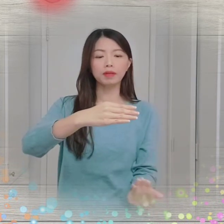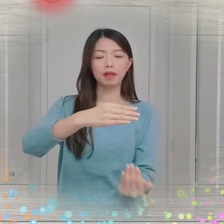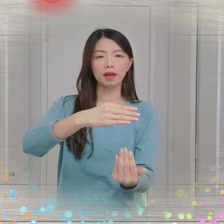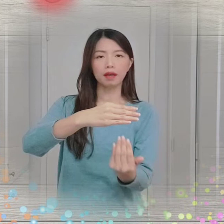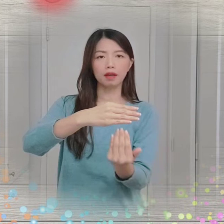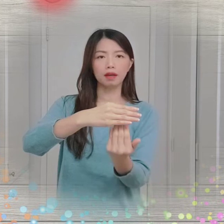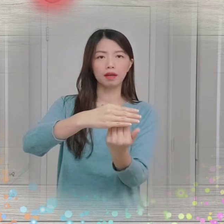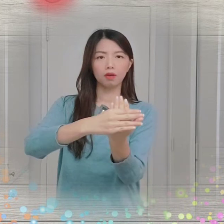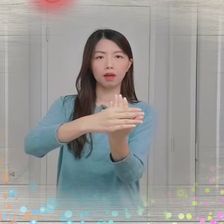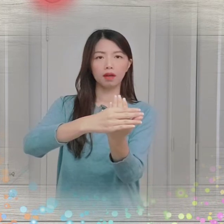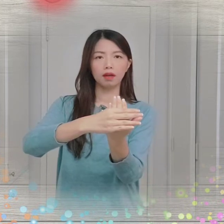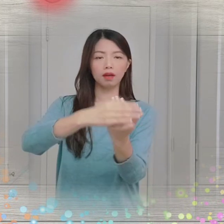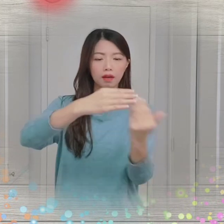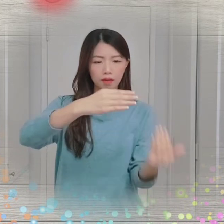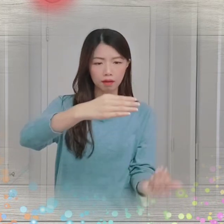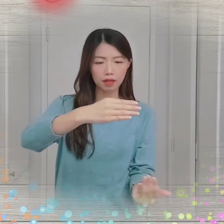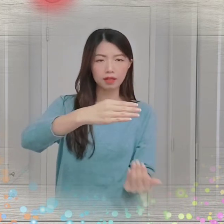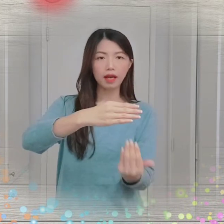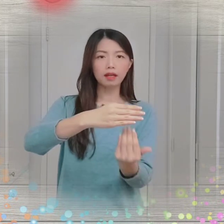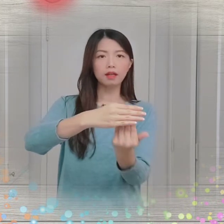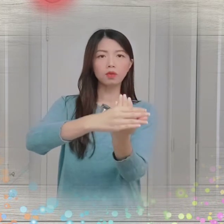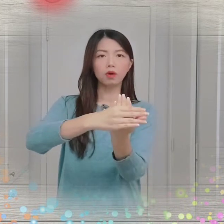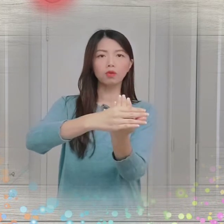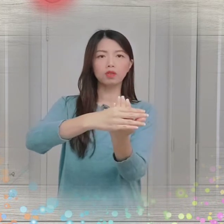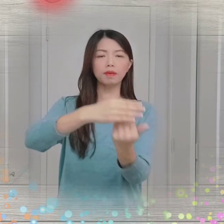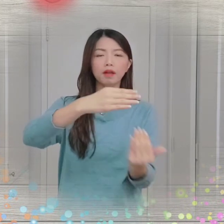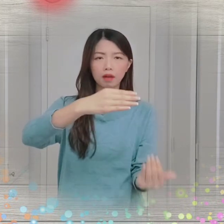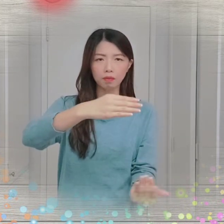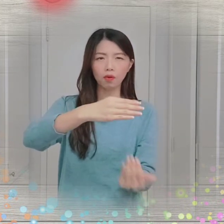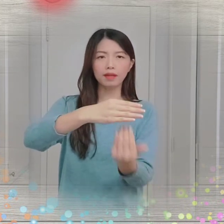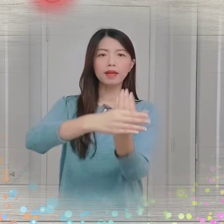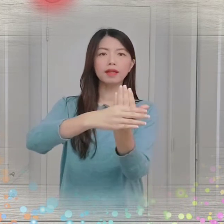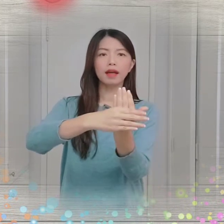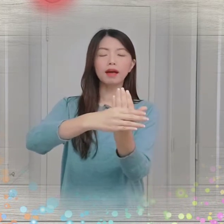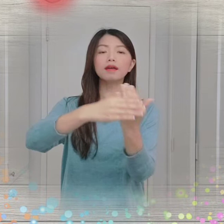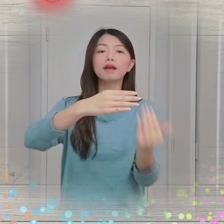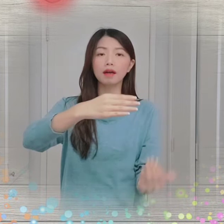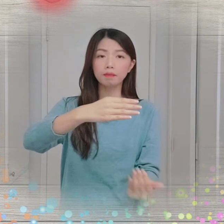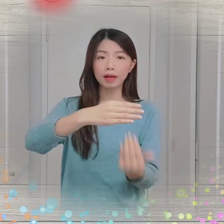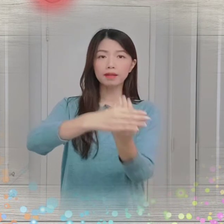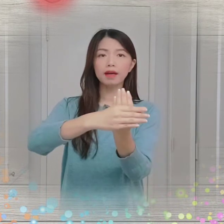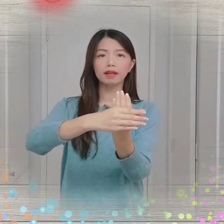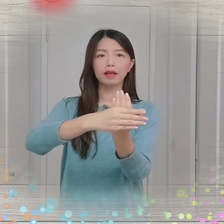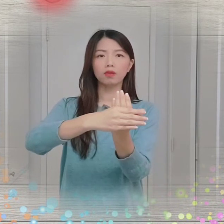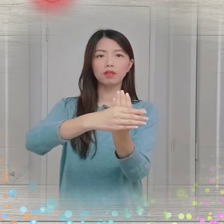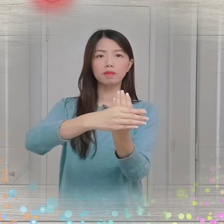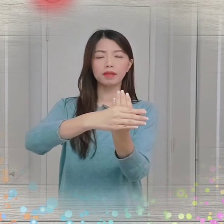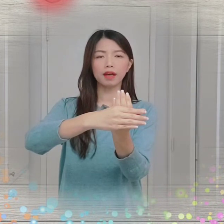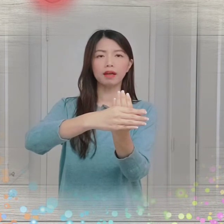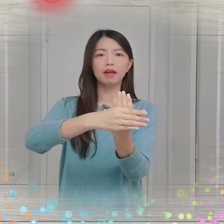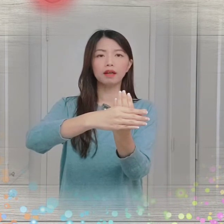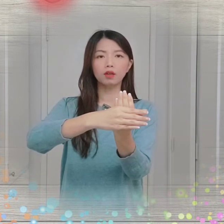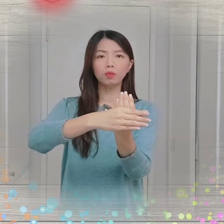이 밑에 이렇게 이 사이를 손을 넣어주시면 뭔가 생기다 발생하다 이런